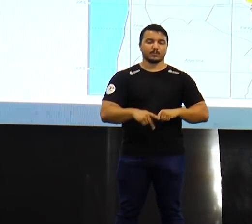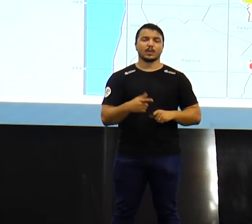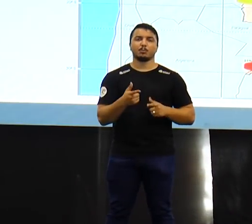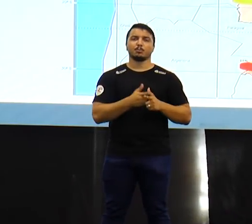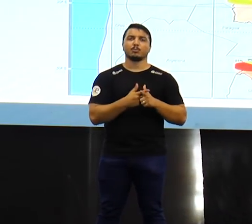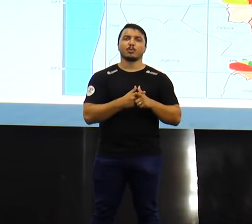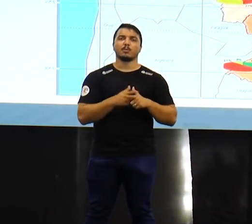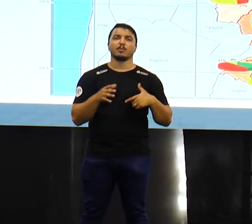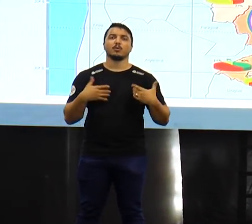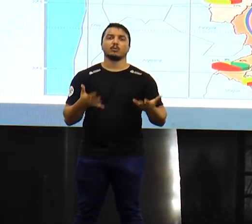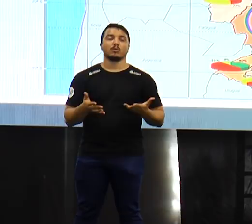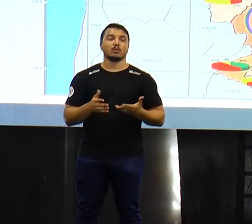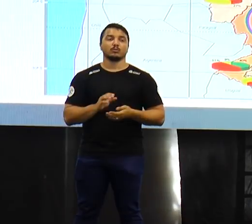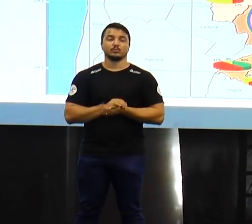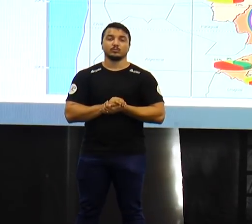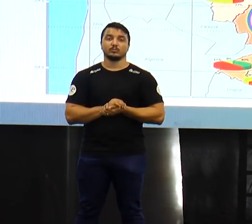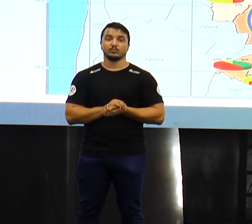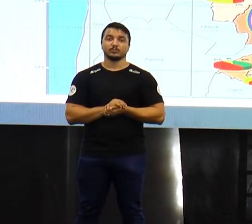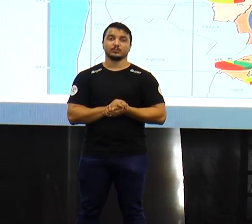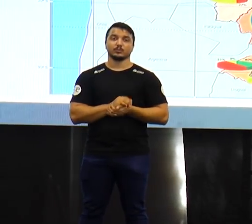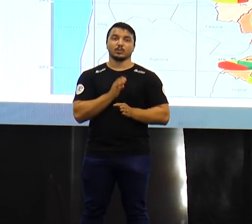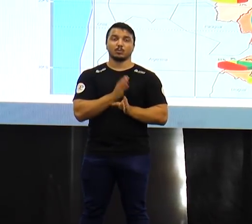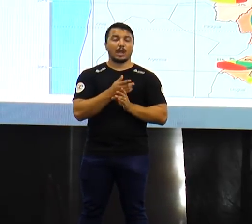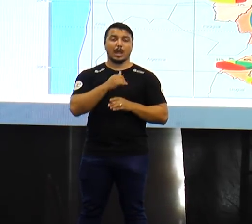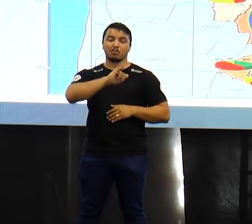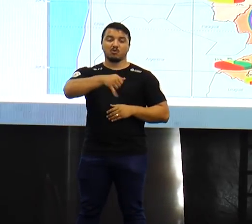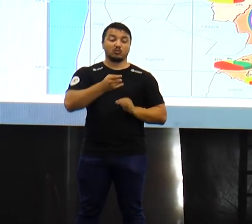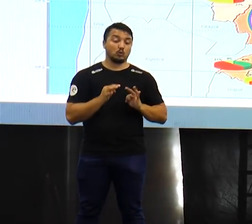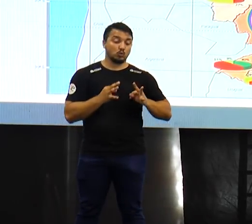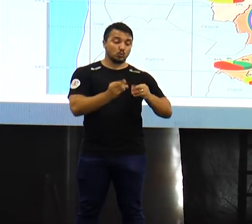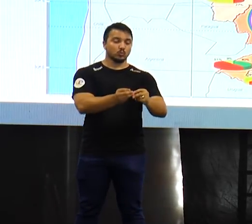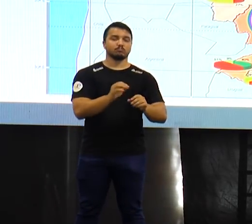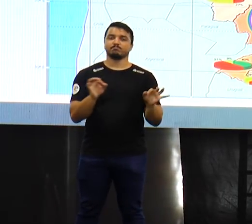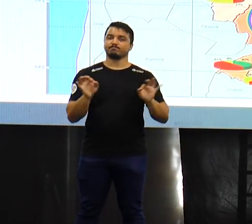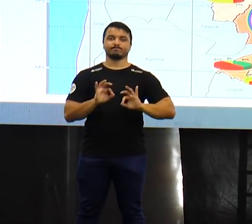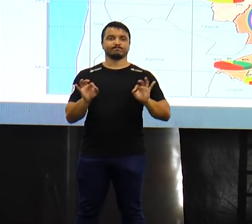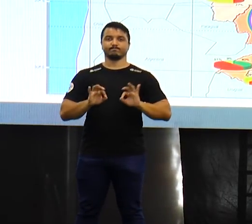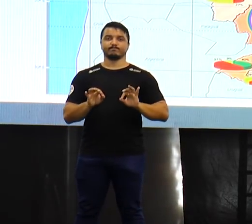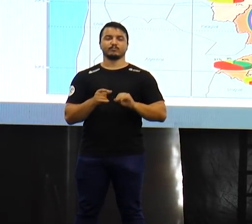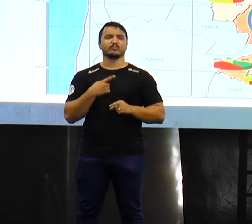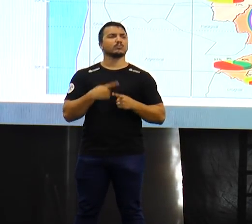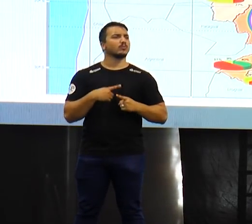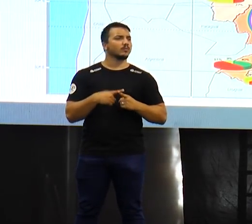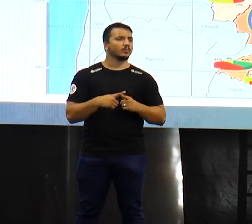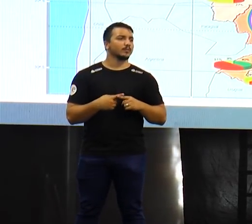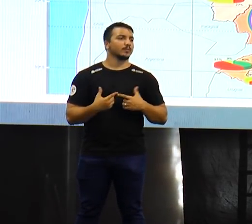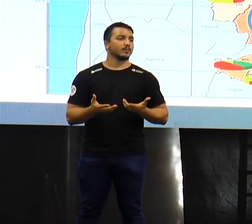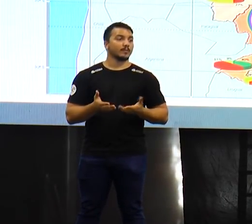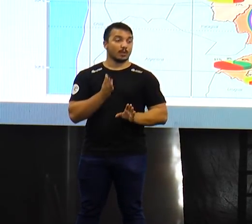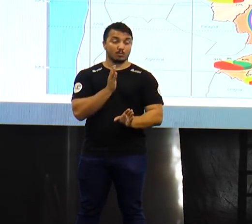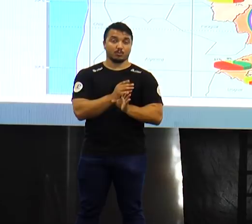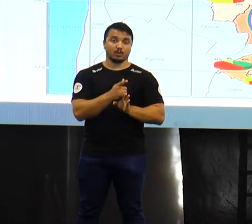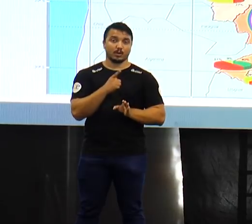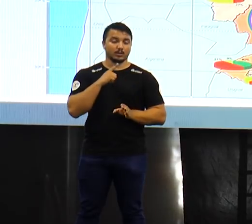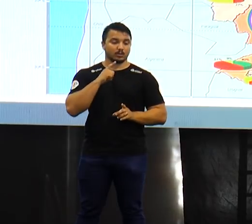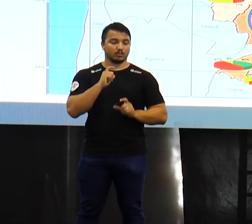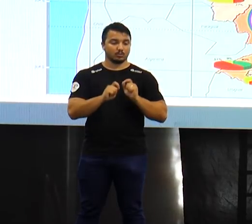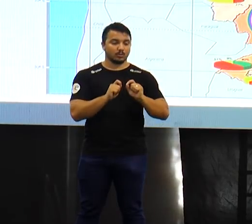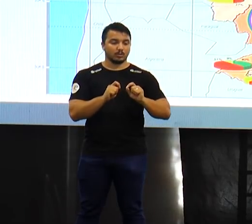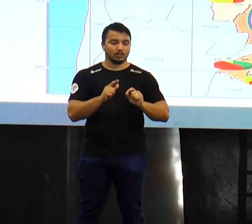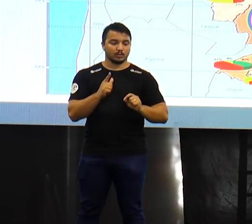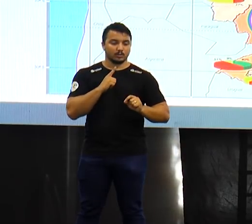problema, Fernandes? É que ele é subaproveitado. E por que ele é subaproveitado? Porque